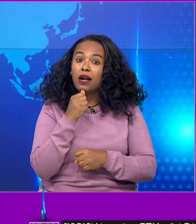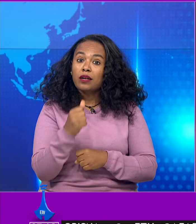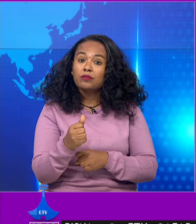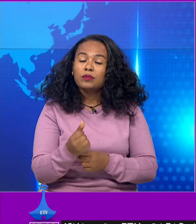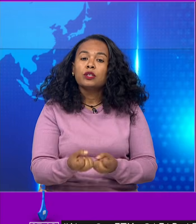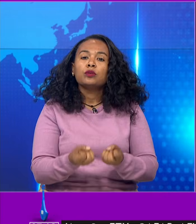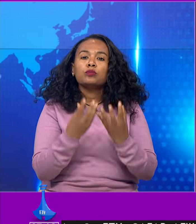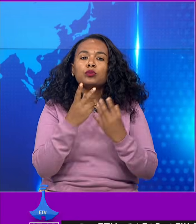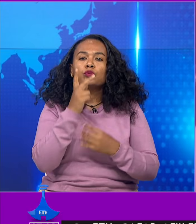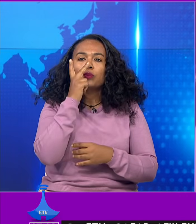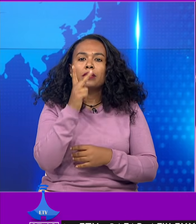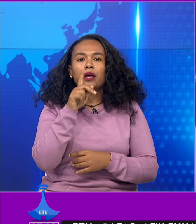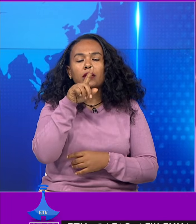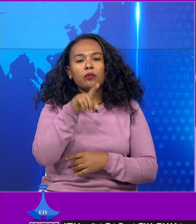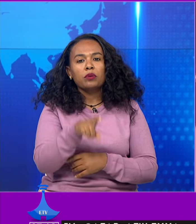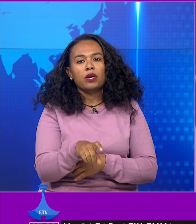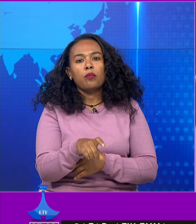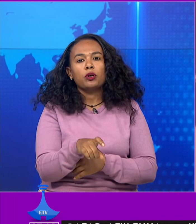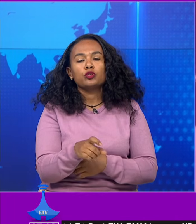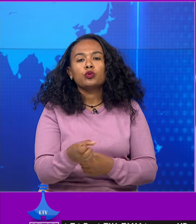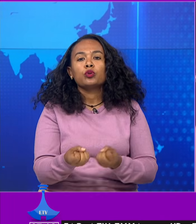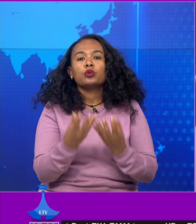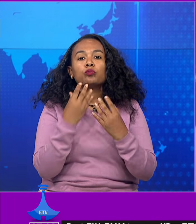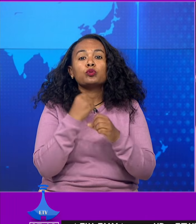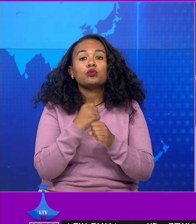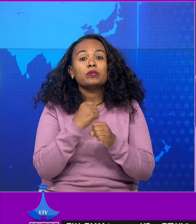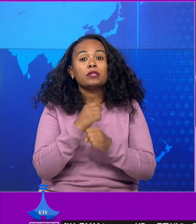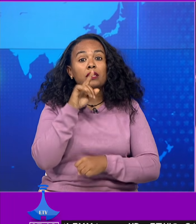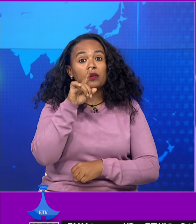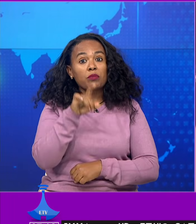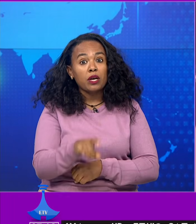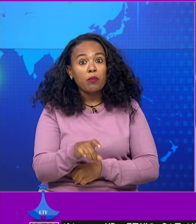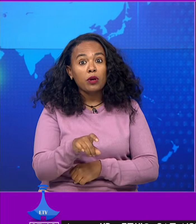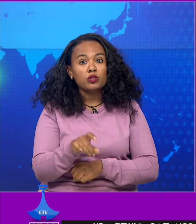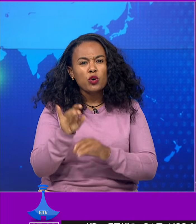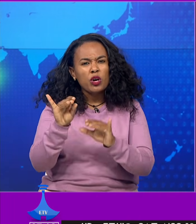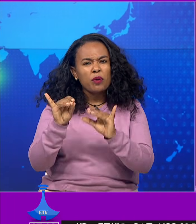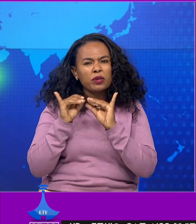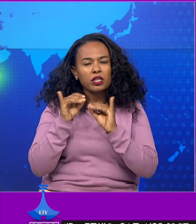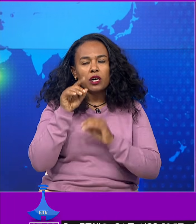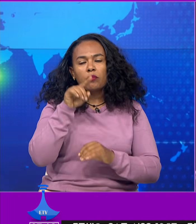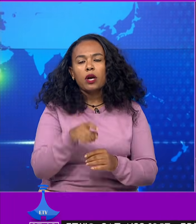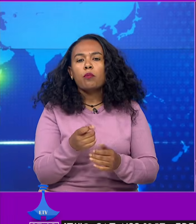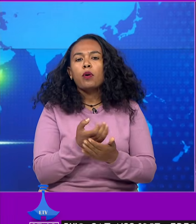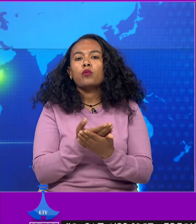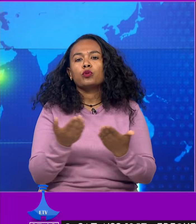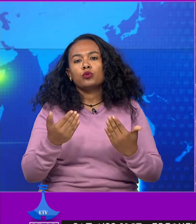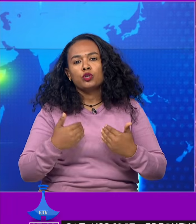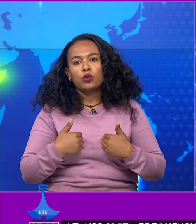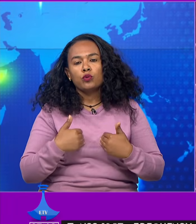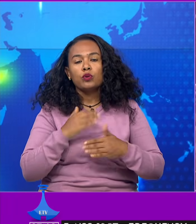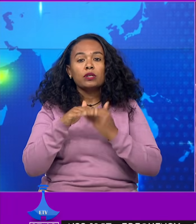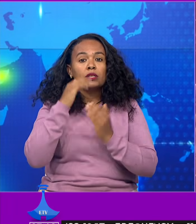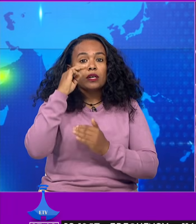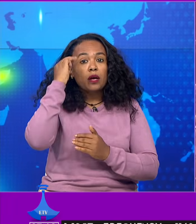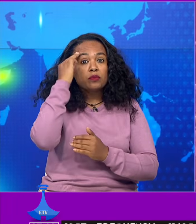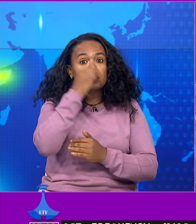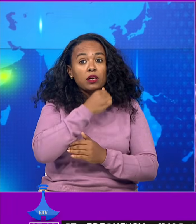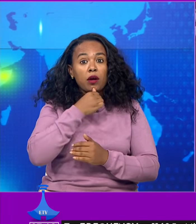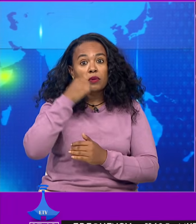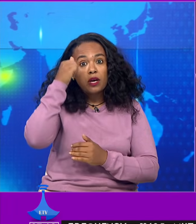ብዙ መታየት የሚገባቸው፣ ብዙ መስራት የሚገባቸው፣ መጨከን የሚገባን ጉዳዮች አሉ። እንደ ጠቅላይ ሚኒስትር አብይ